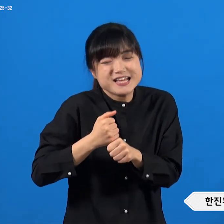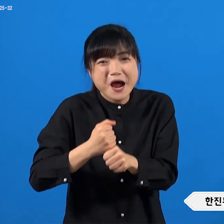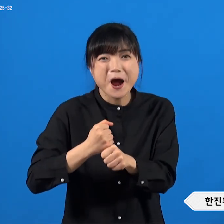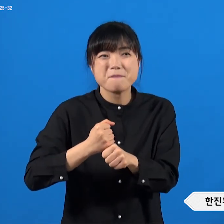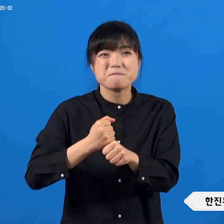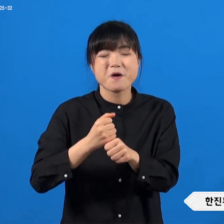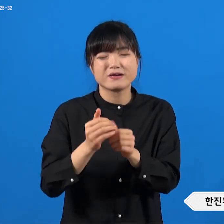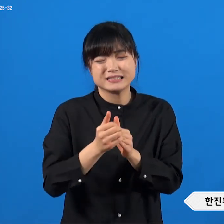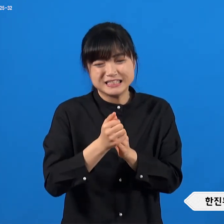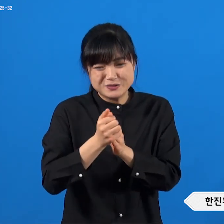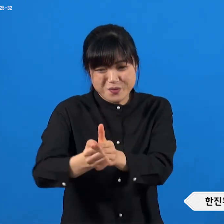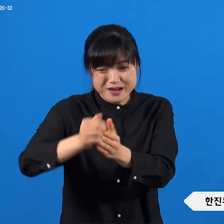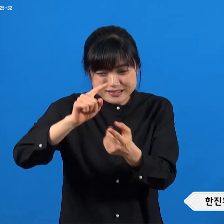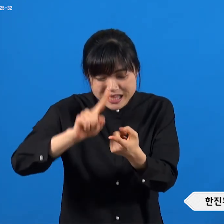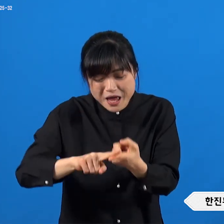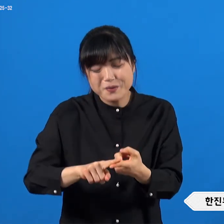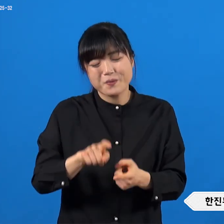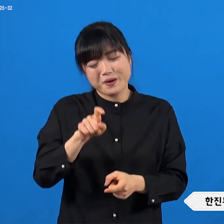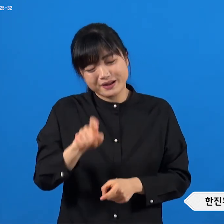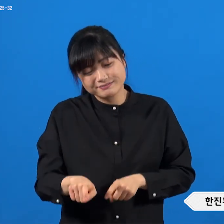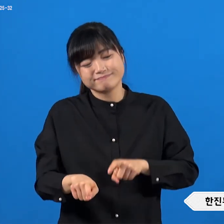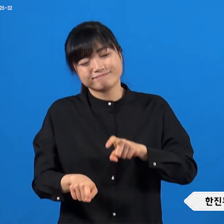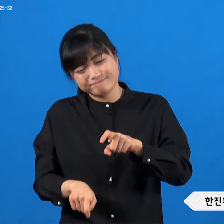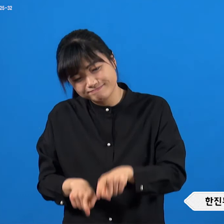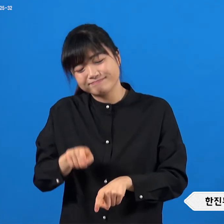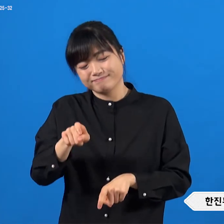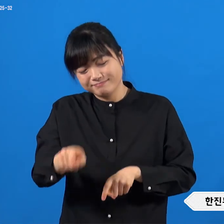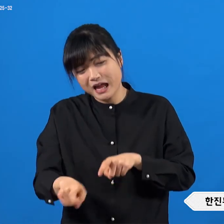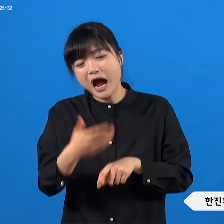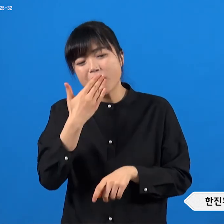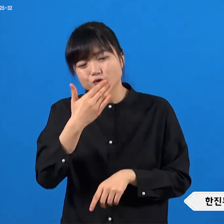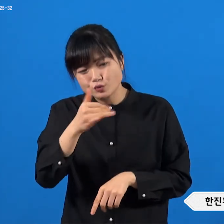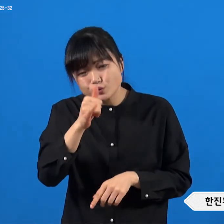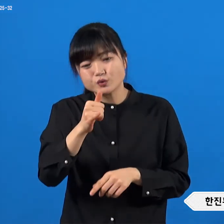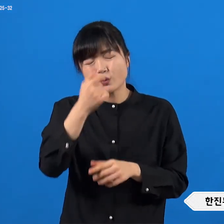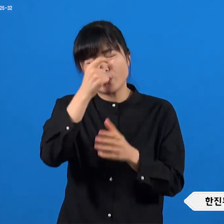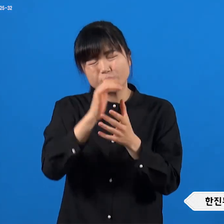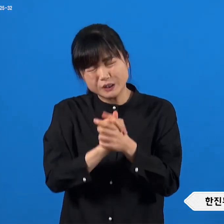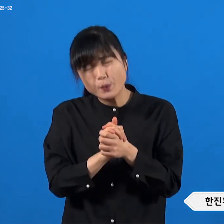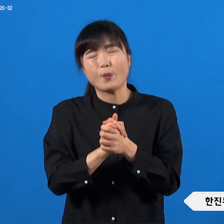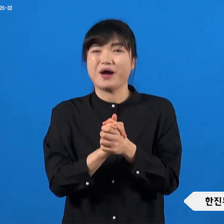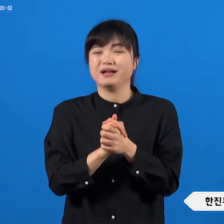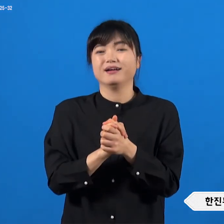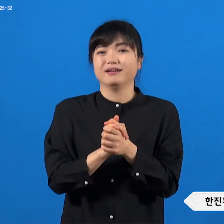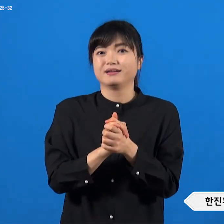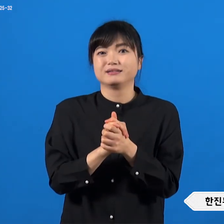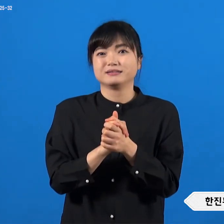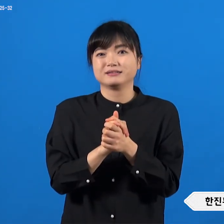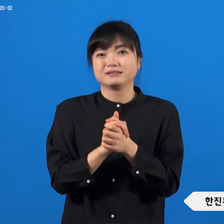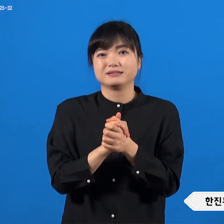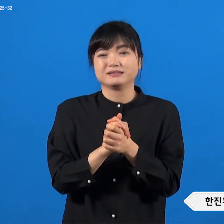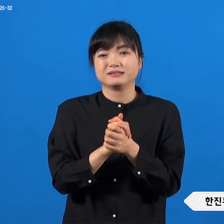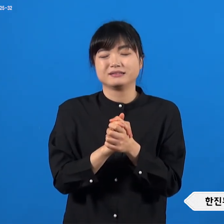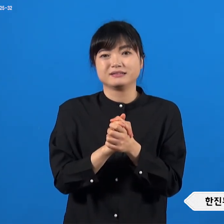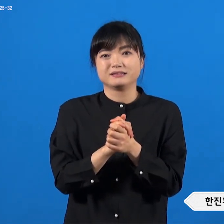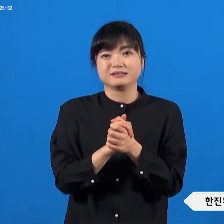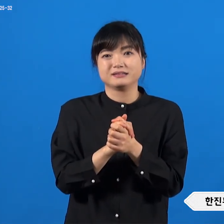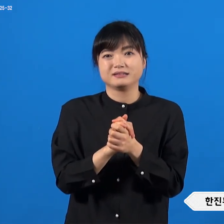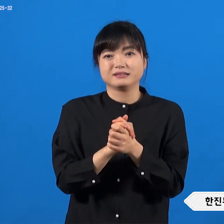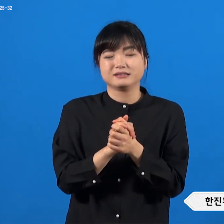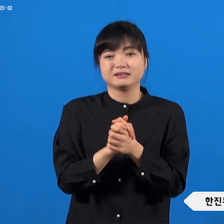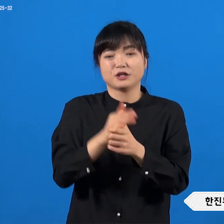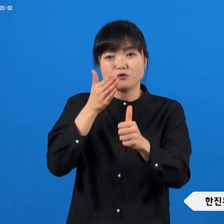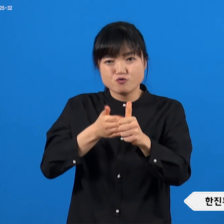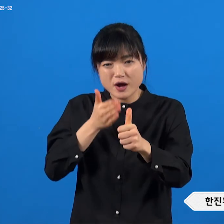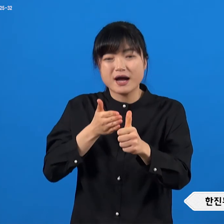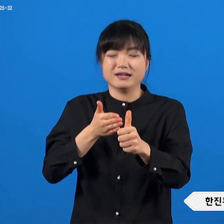그저 인도하심 따라 한 걸음 한 걸음 나아갈 수 있기를 기도합니다. 여러분, 그렇게